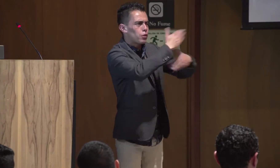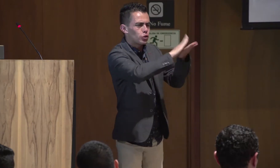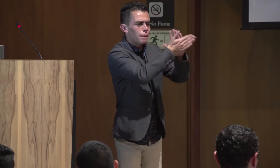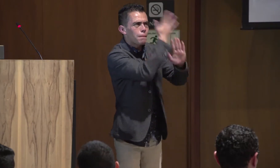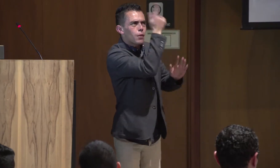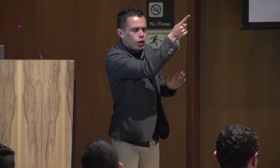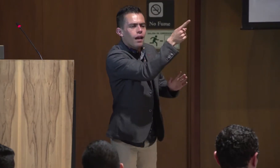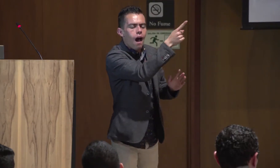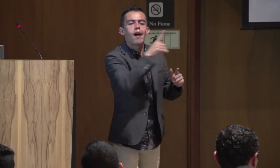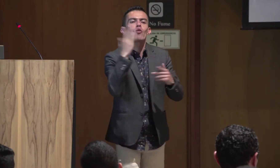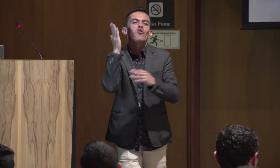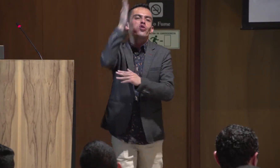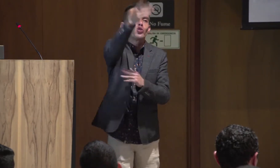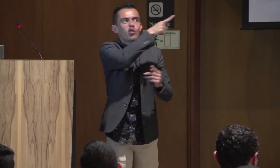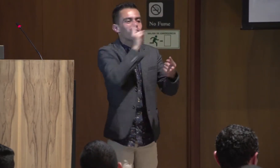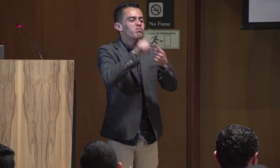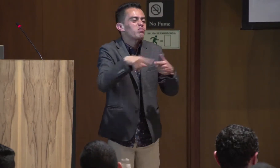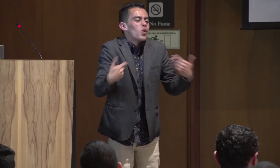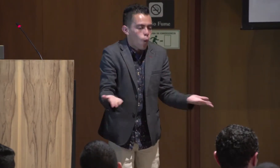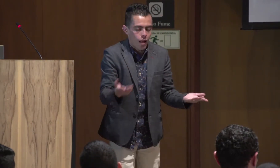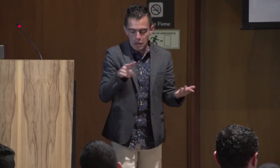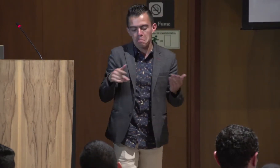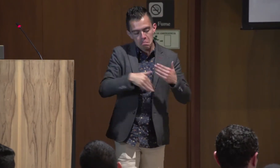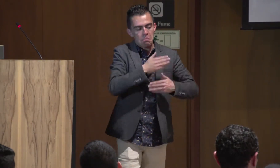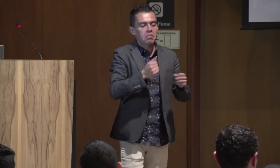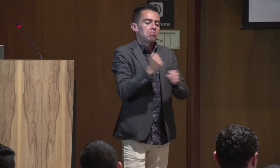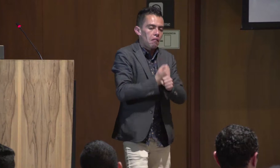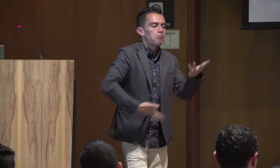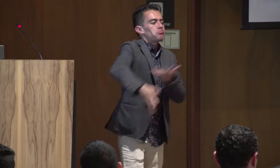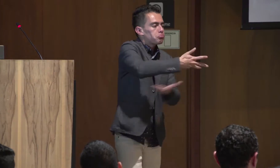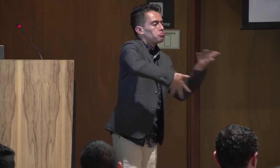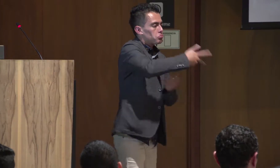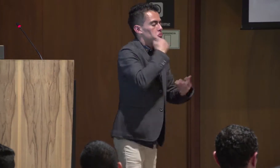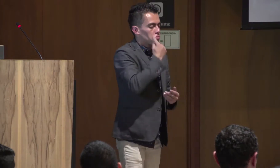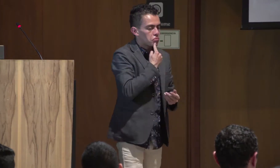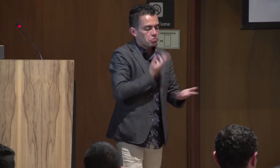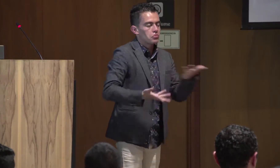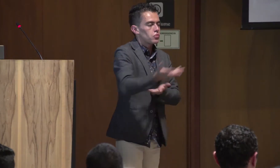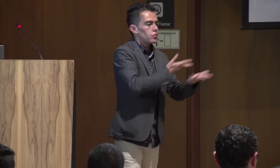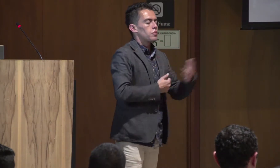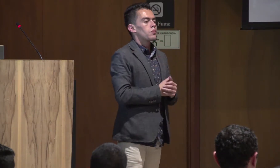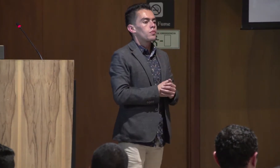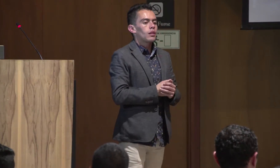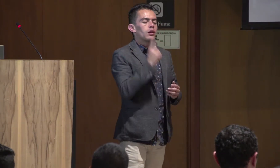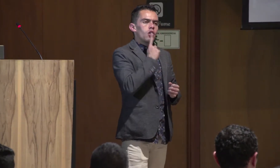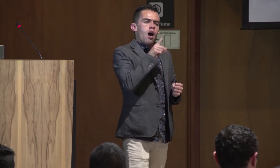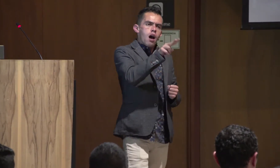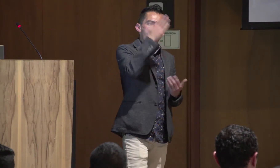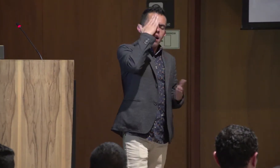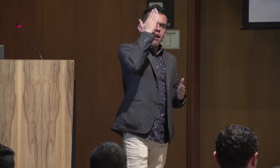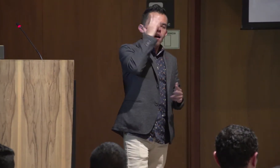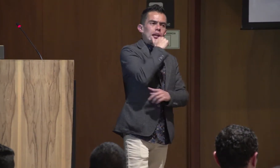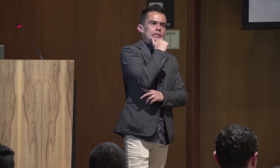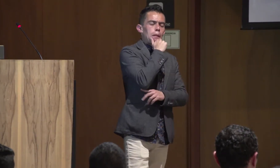cómo surgió el conflicto, por qué estaban dándose esas negociaciones allá en La Habana y qué iba a pasar después, cómo se iba a dar el